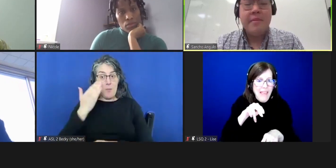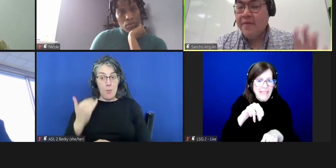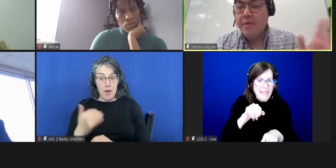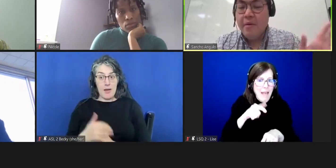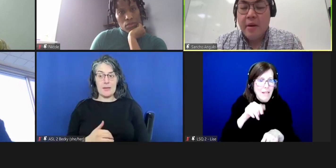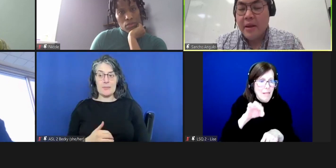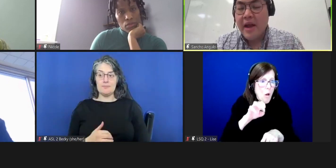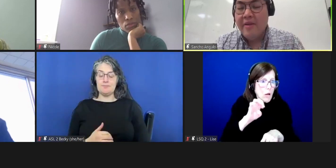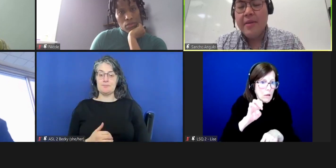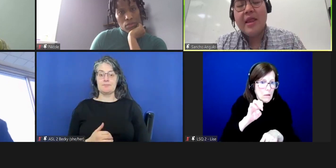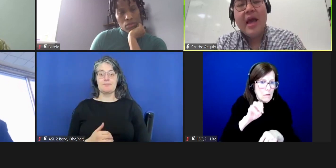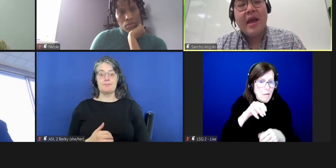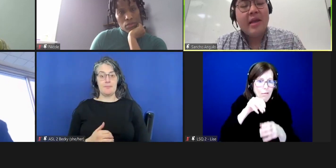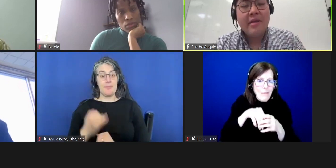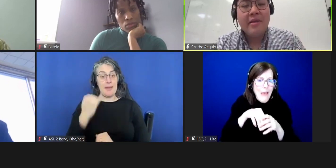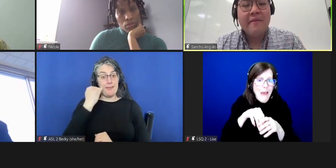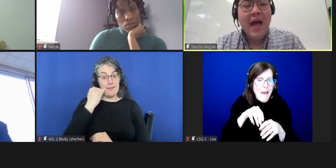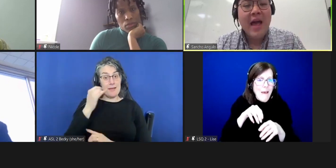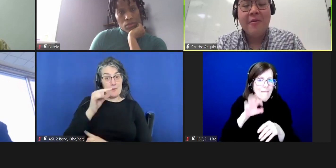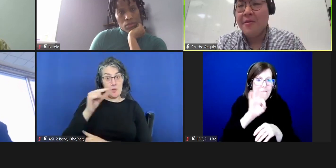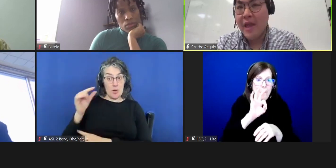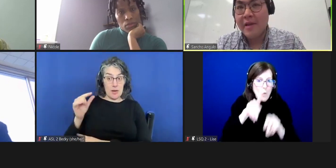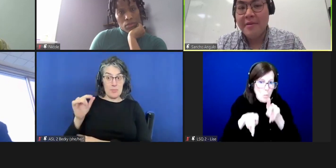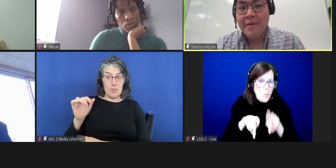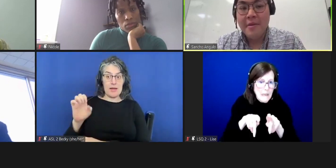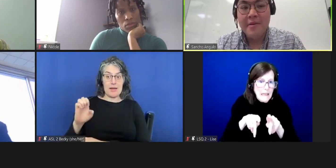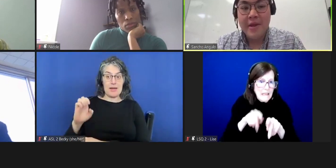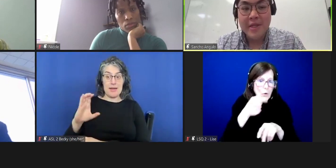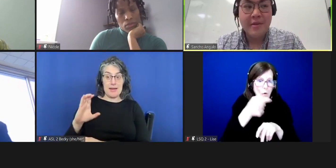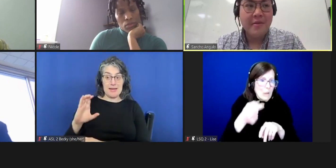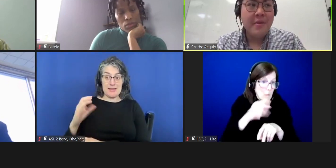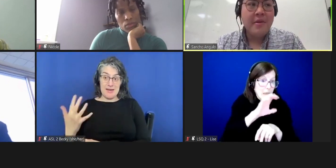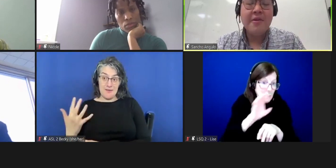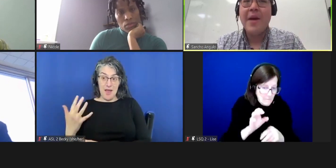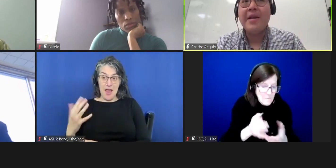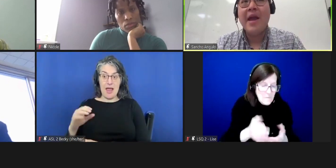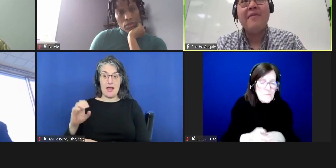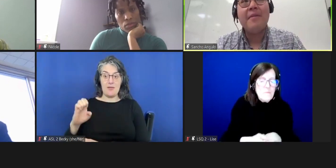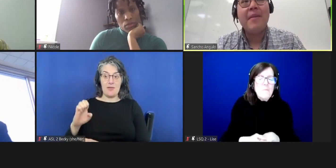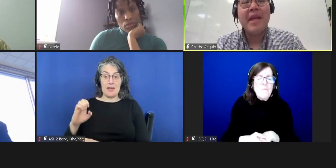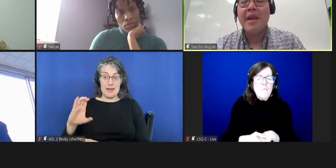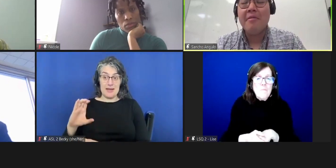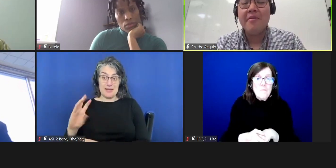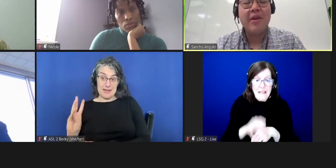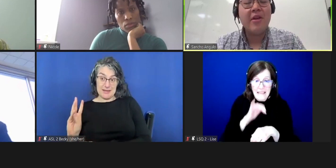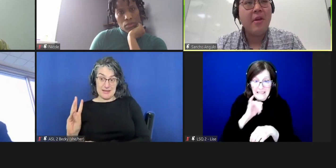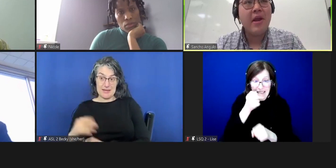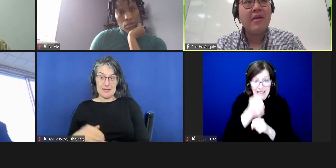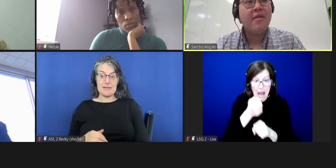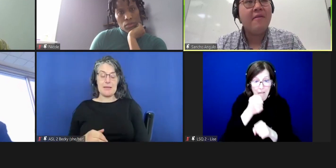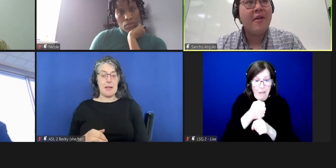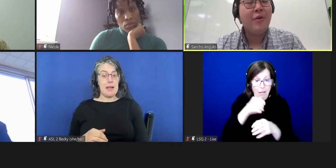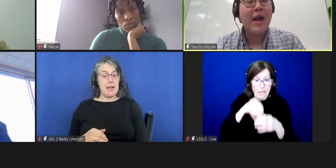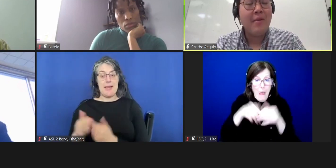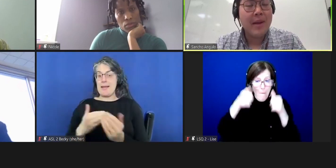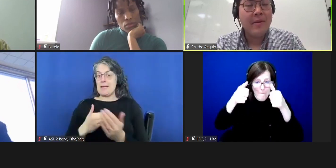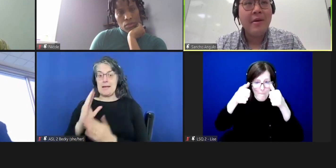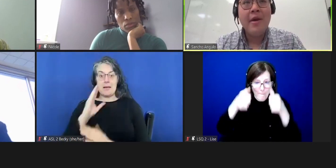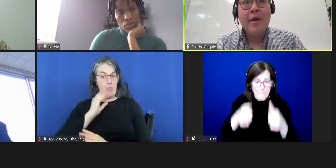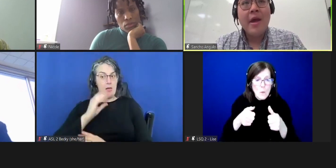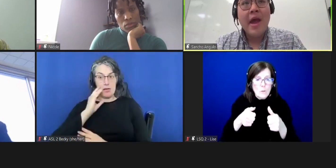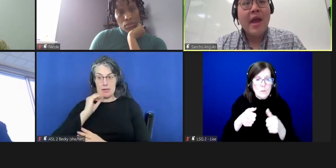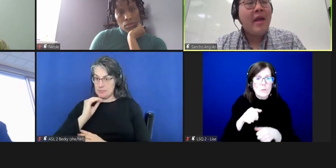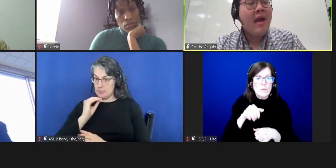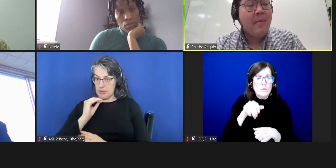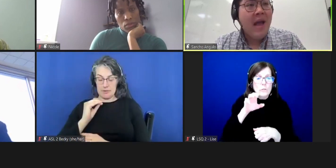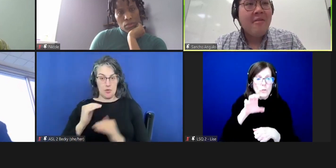fondée parce que si vous êtes dans les postes SS5, 6, et en dépit